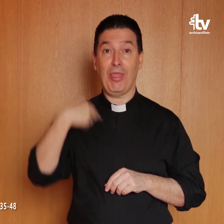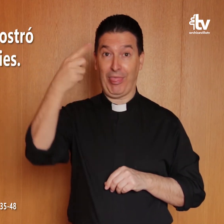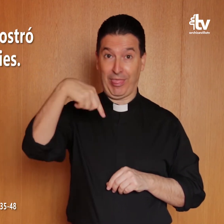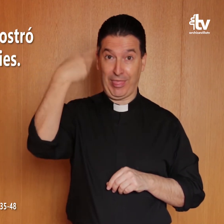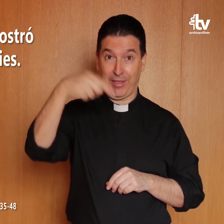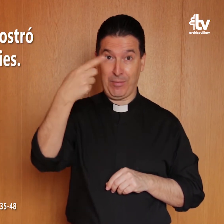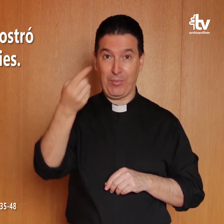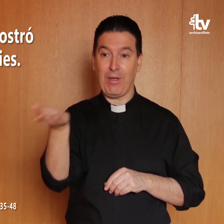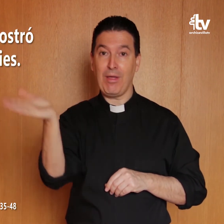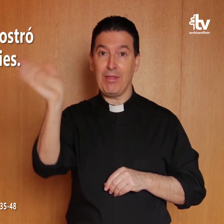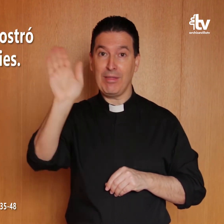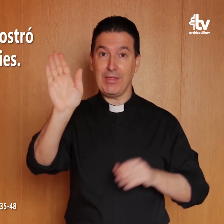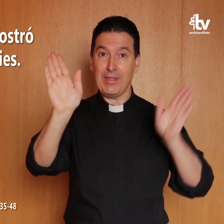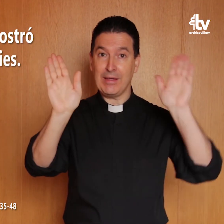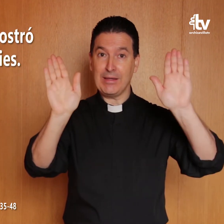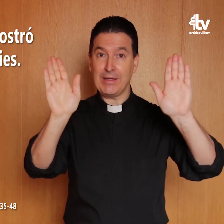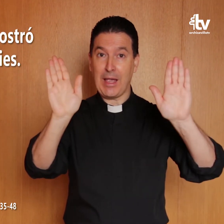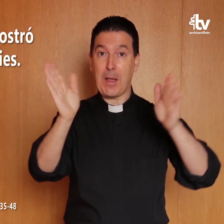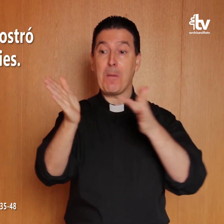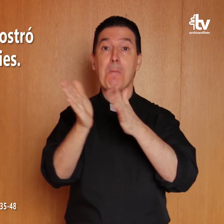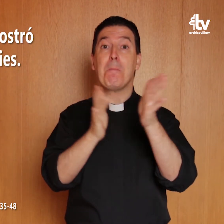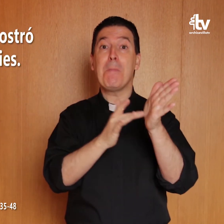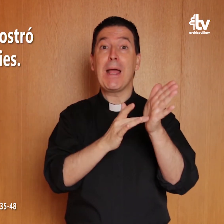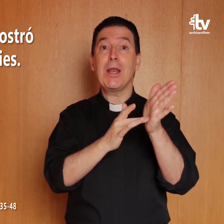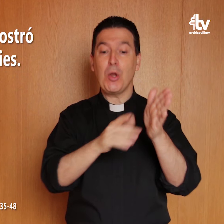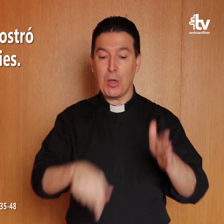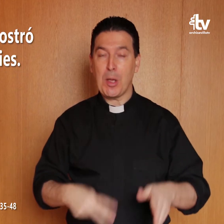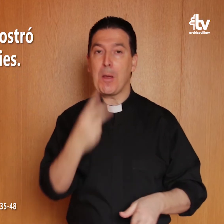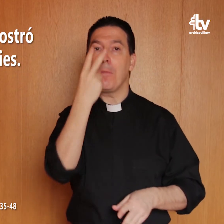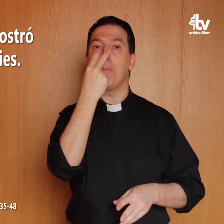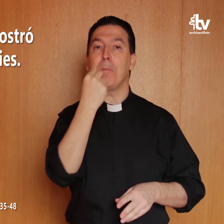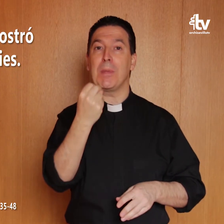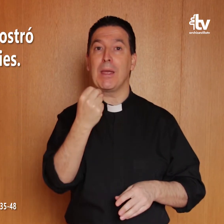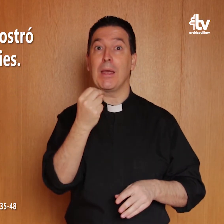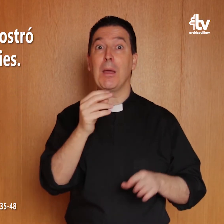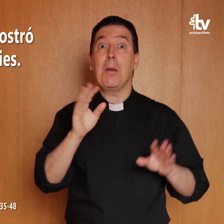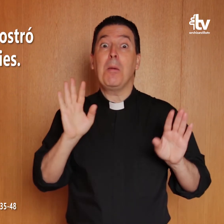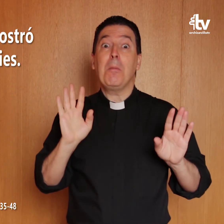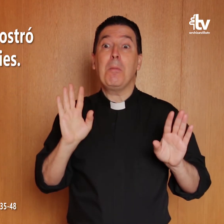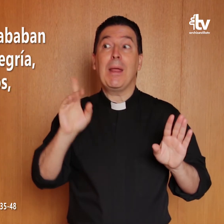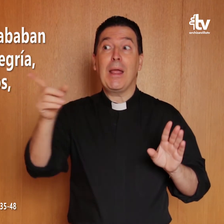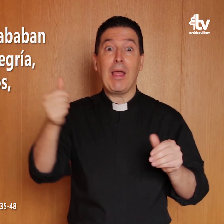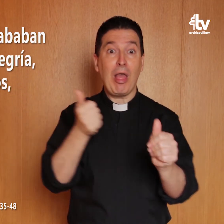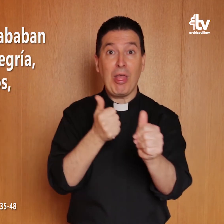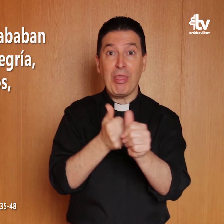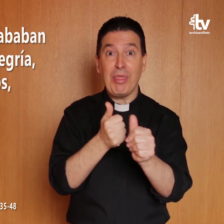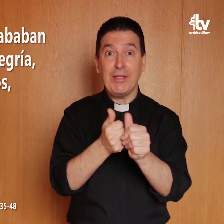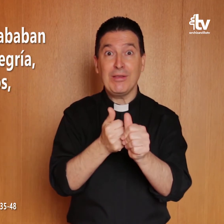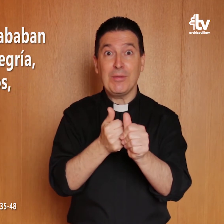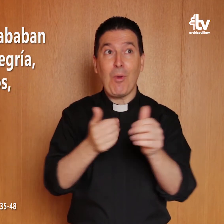Dicho esto, les mostró las manos y los pies. Pero como no acababan de